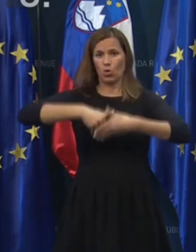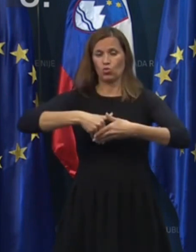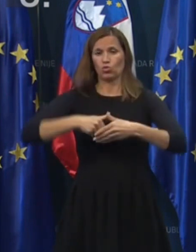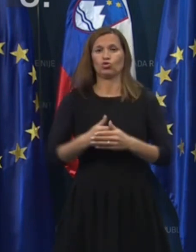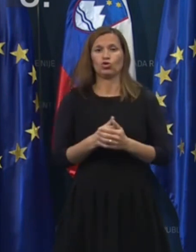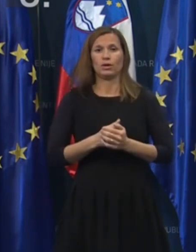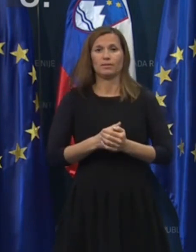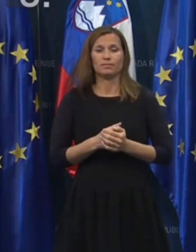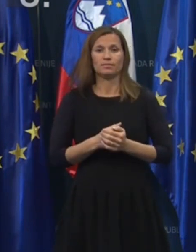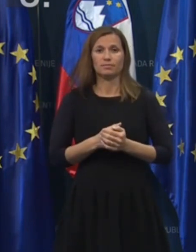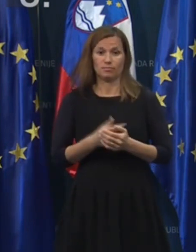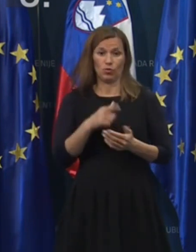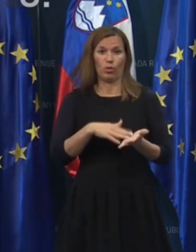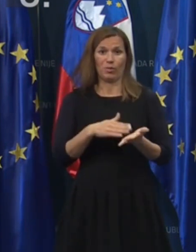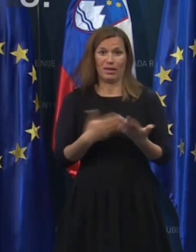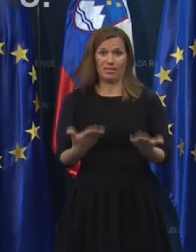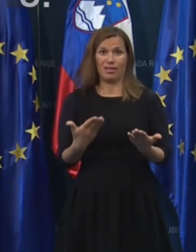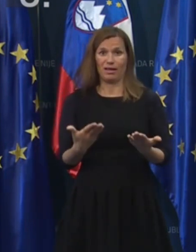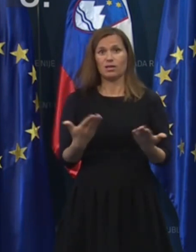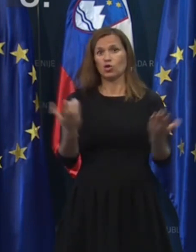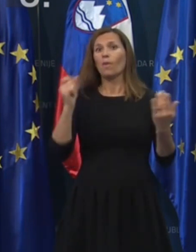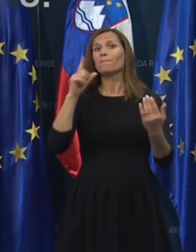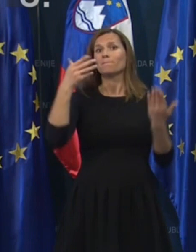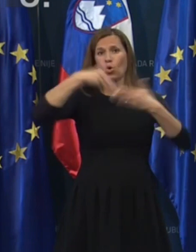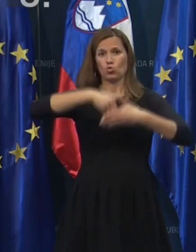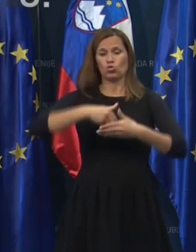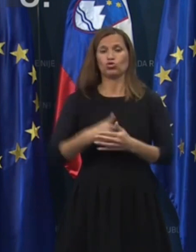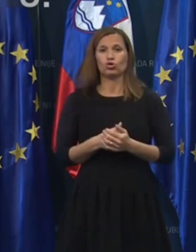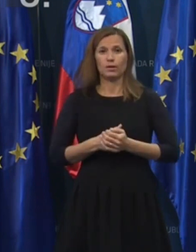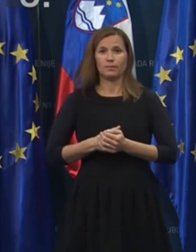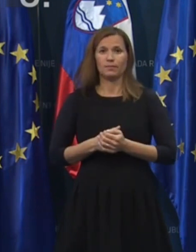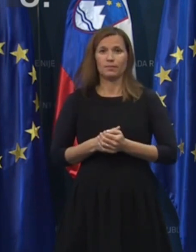00:00, se pravi danes o polnoči.